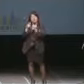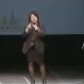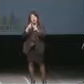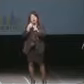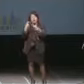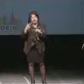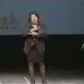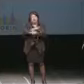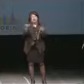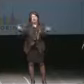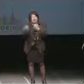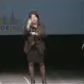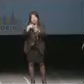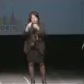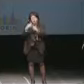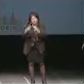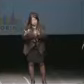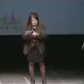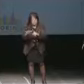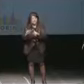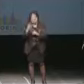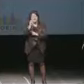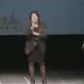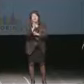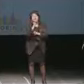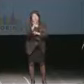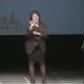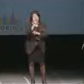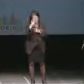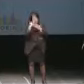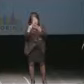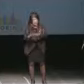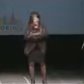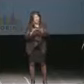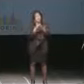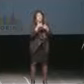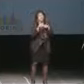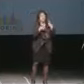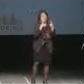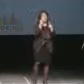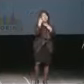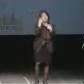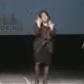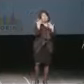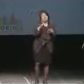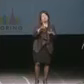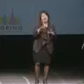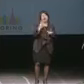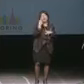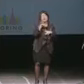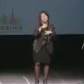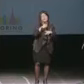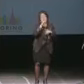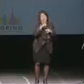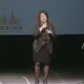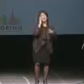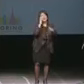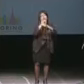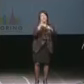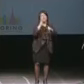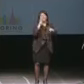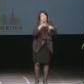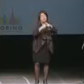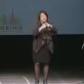con IBS che ci sta aiutando in quest'impresa e sappiamo già che per il Bookstoke Villa ci sono più di 20.000